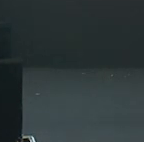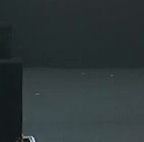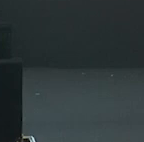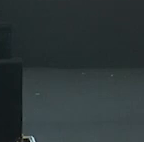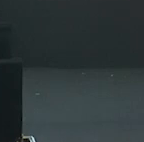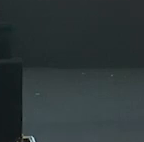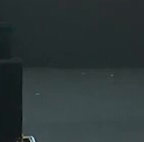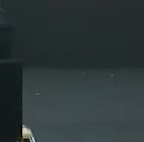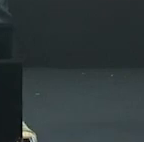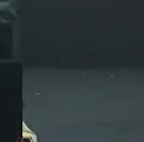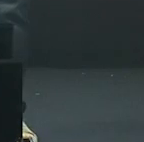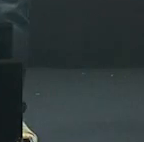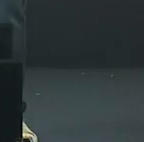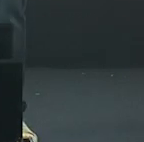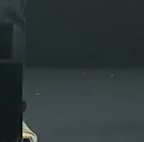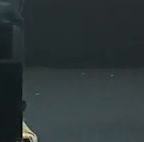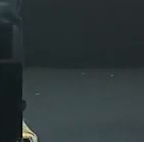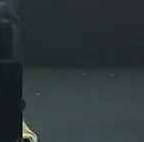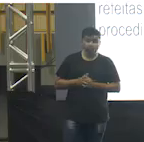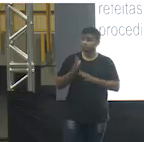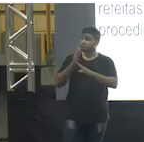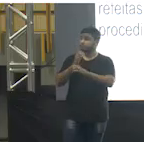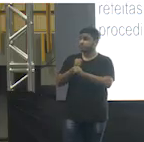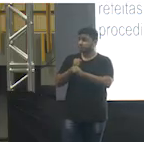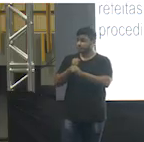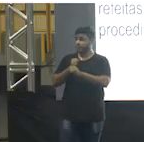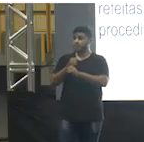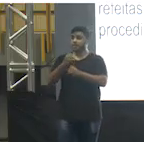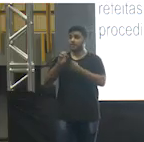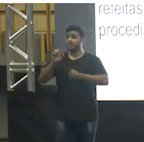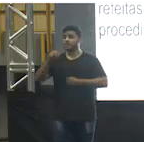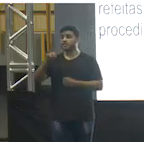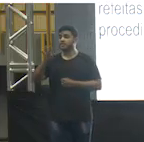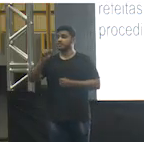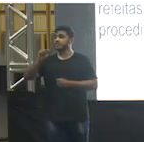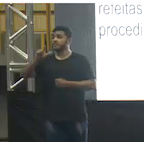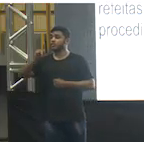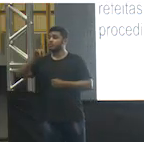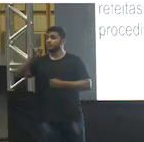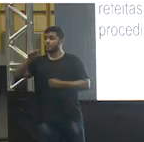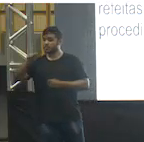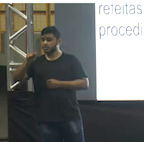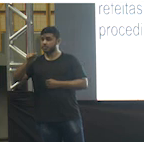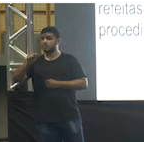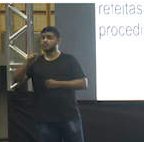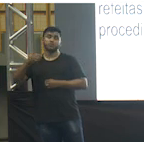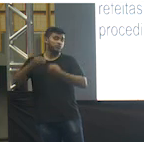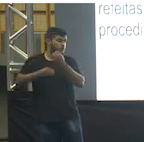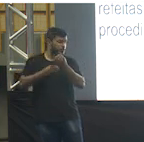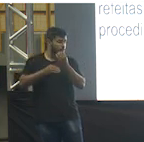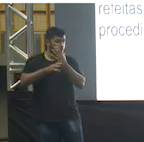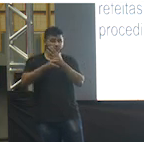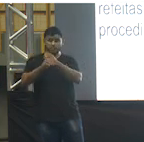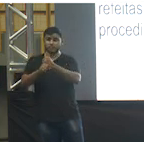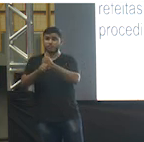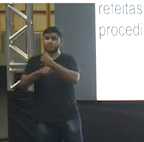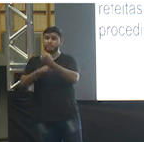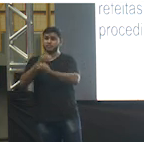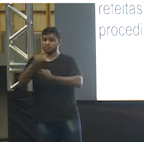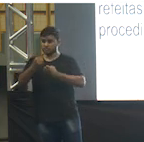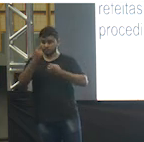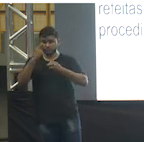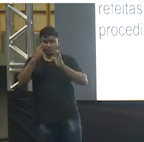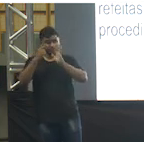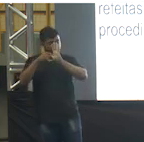Ó, cálculos de entalpia reacionais são, em alguns casos, efetuados por meio das energias de ligações das moléculas